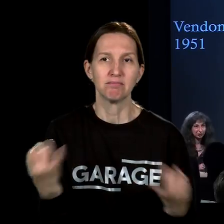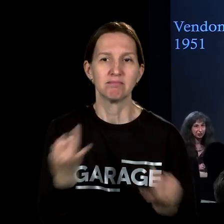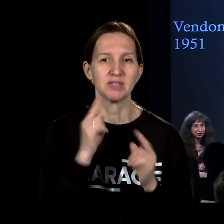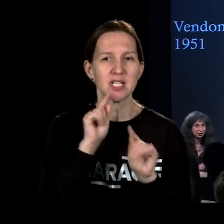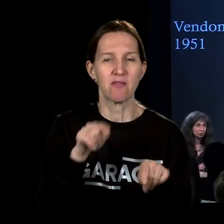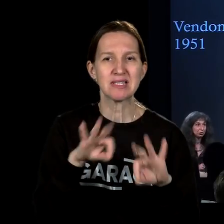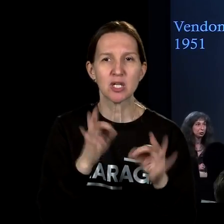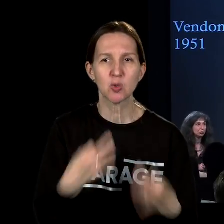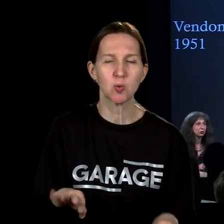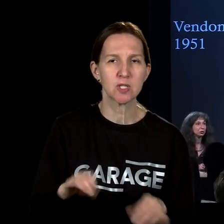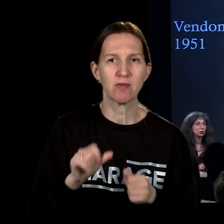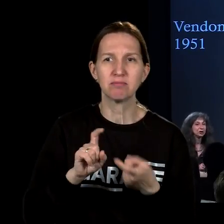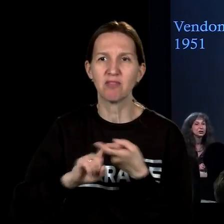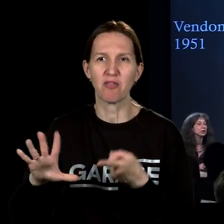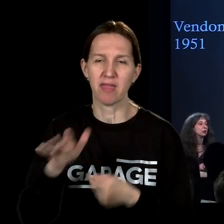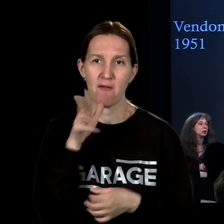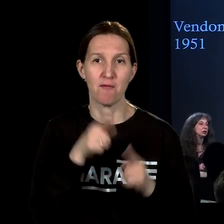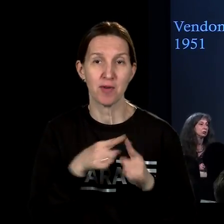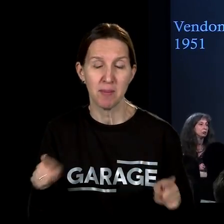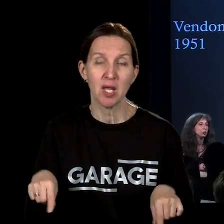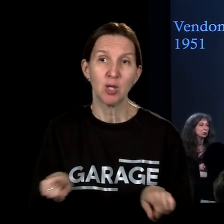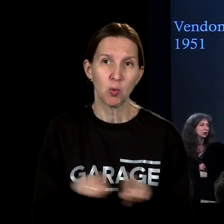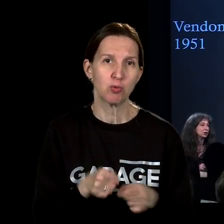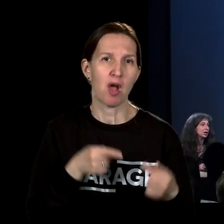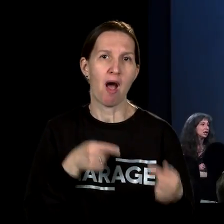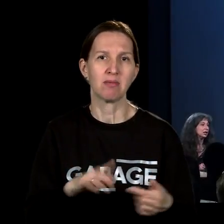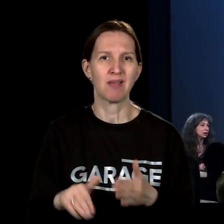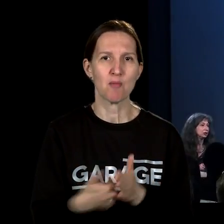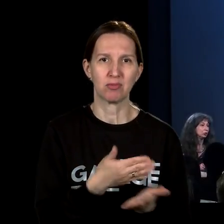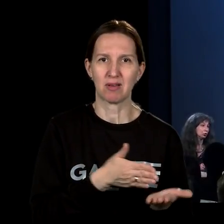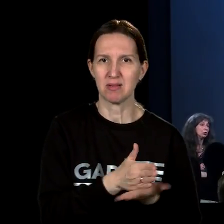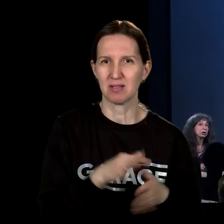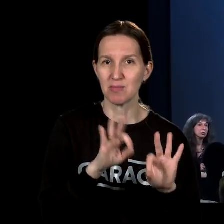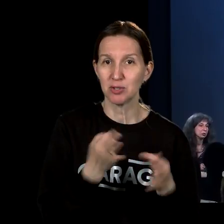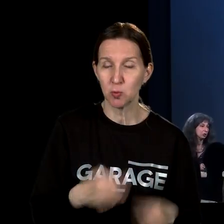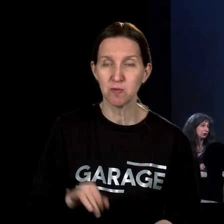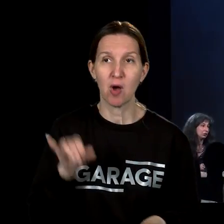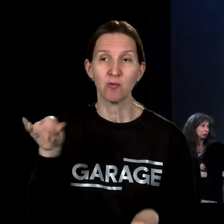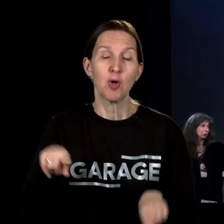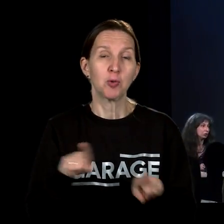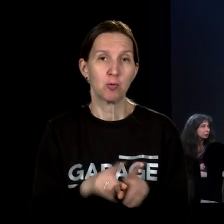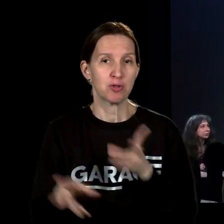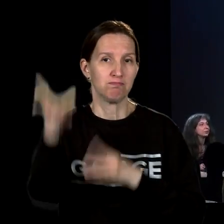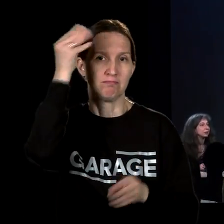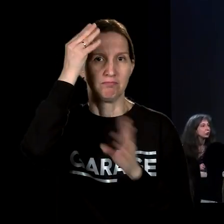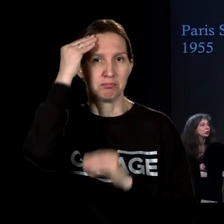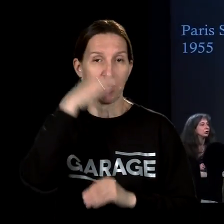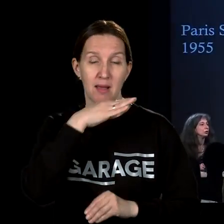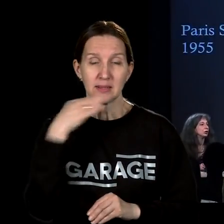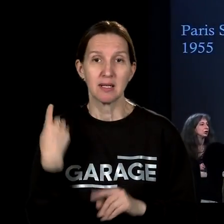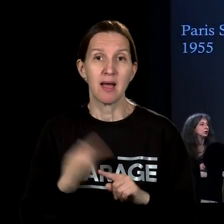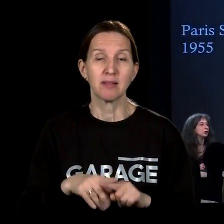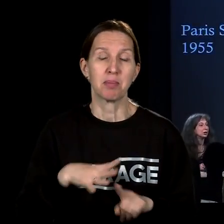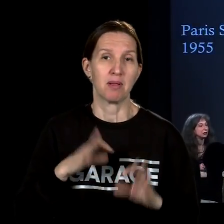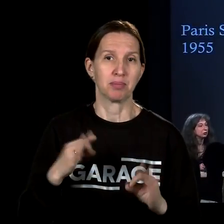питательная среда, и это было то искусство, в контексте которого он, наверное, себя мог мыслить, и то, что он как бы, которое на